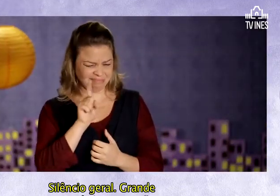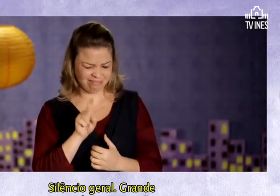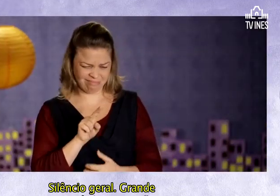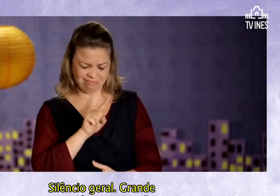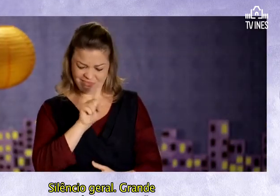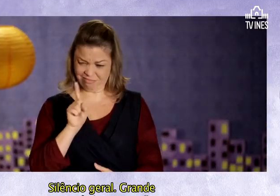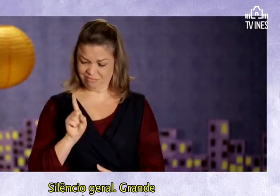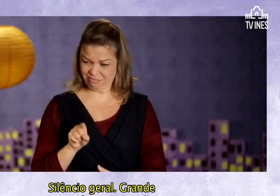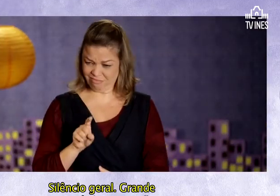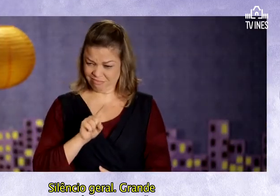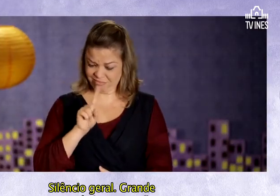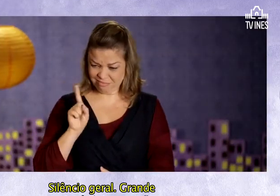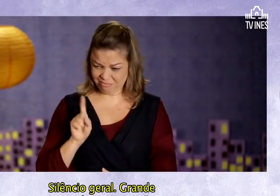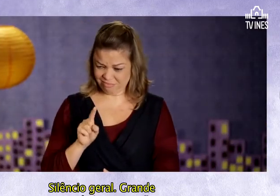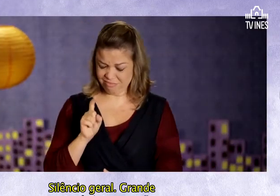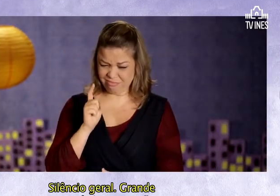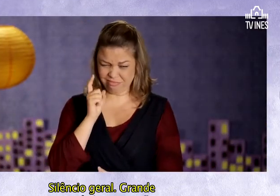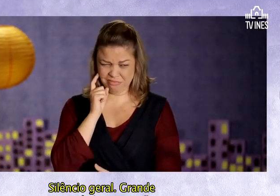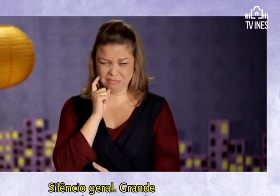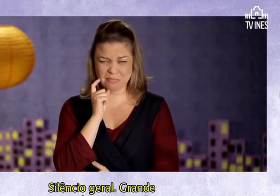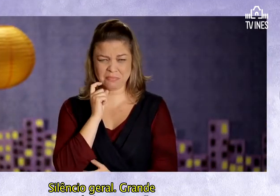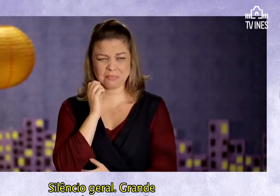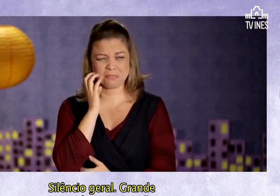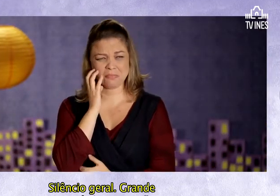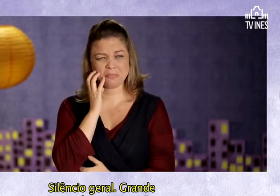Silêncio geral. Grande ponto de interrogação.